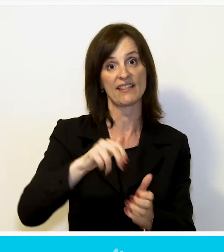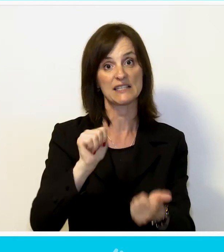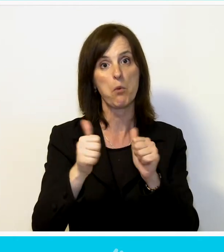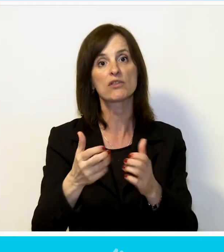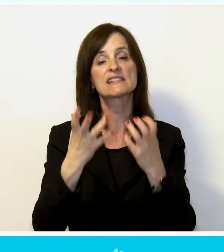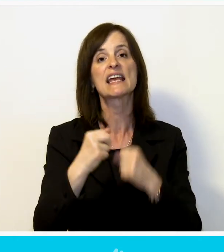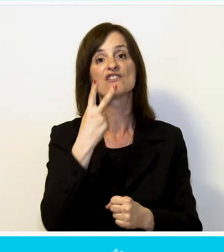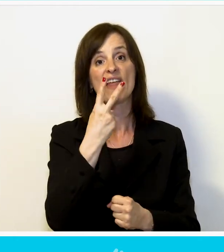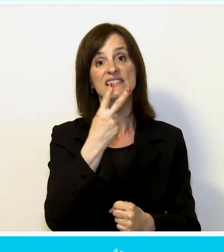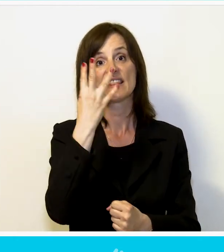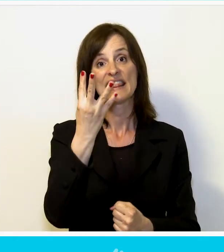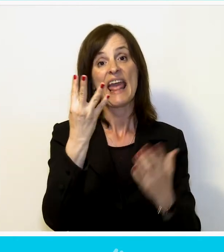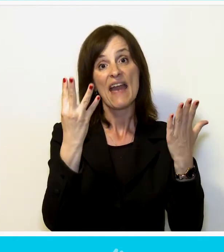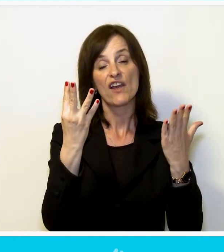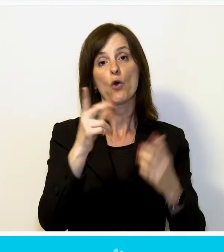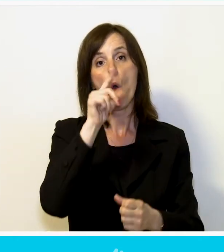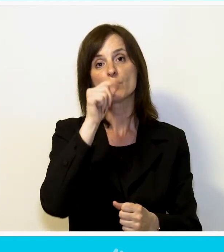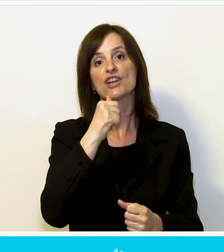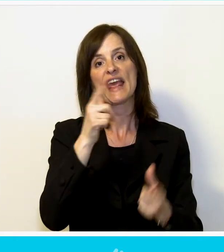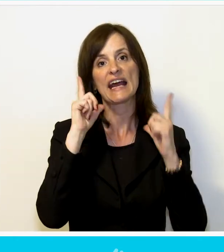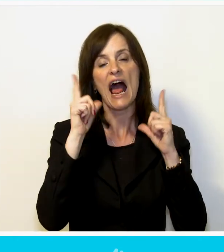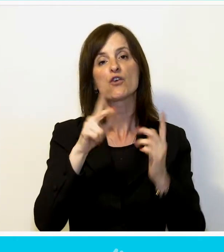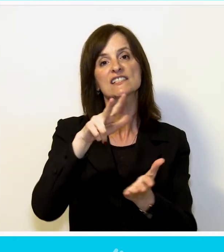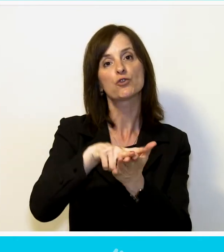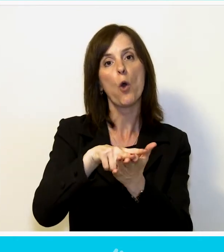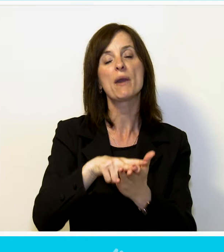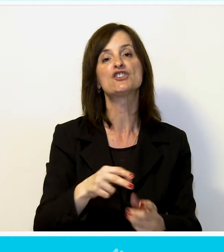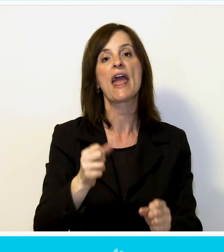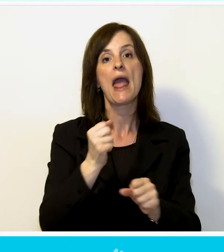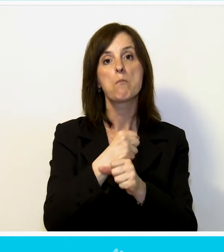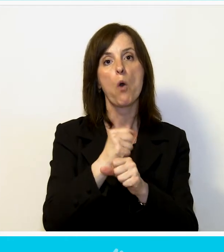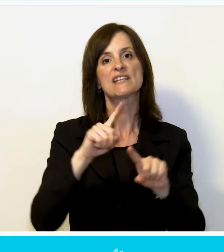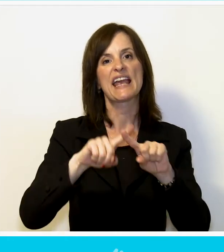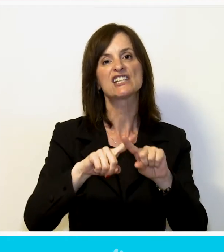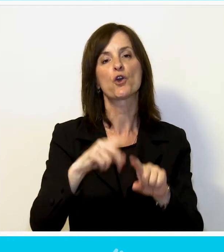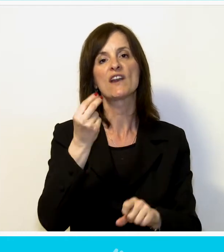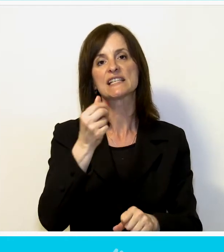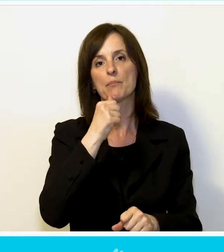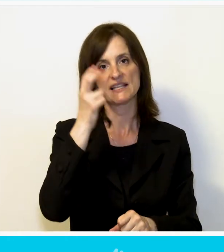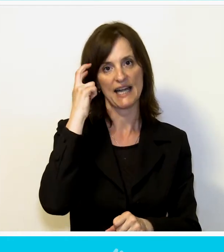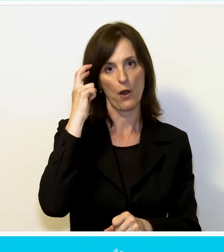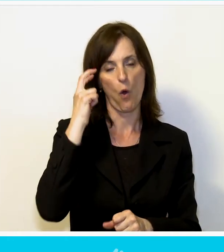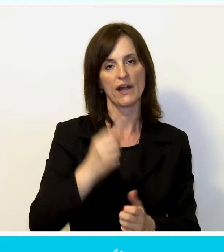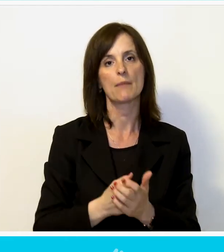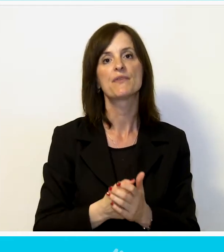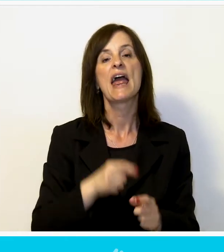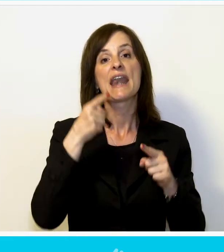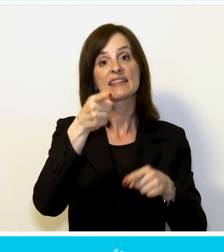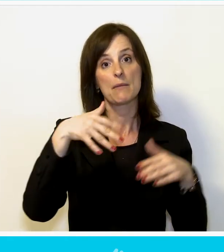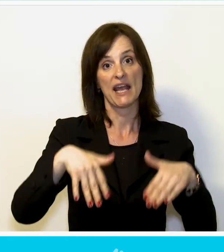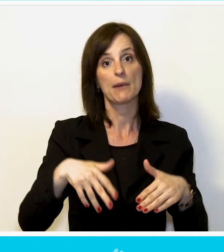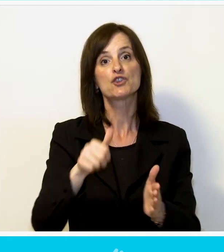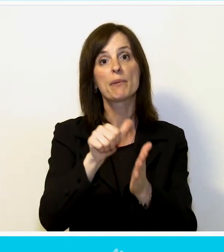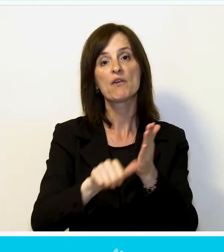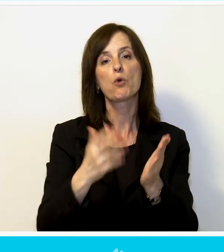iz 29 opština i gradova sa tromeđe Bosne i Hercegovine, Srbije i Crne Gore. Na igrama će se